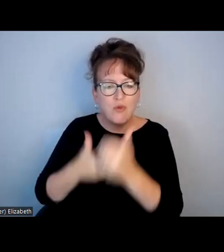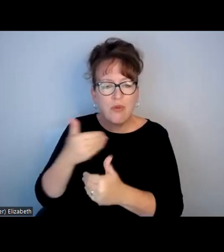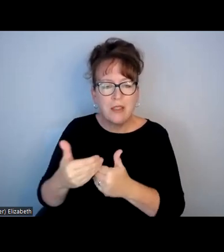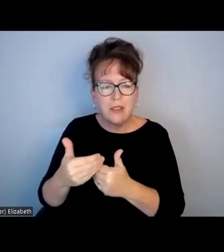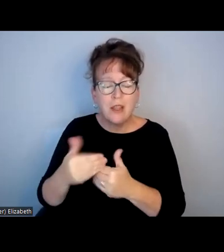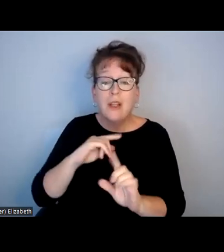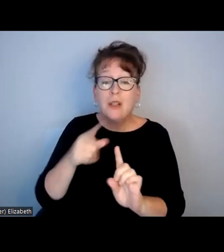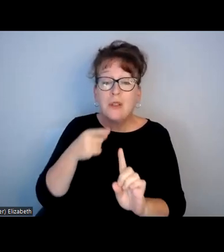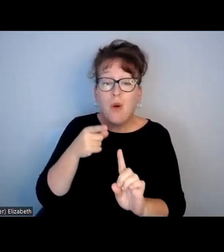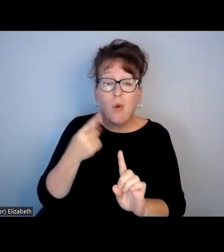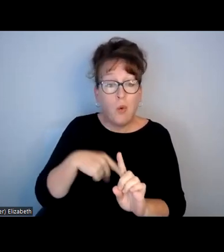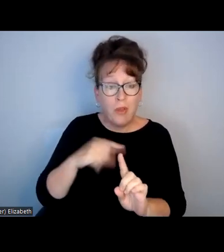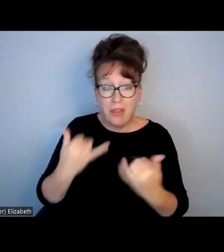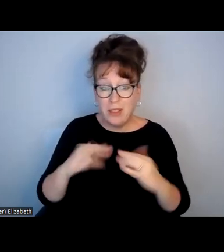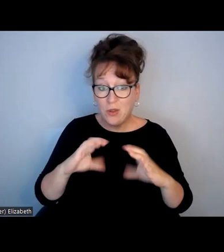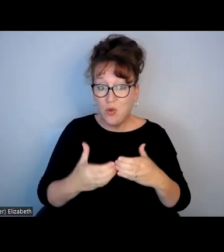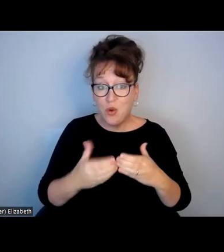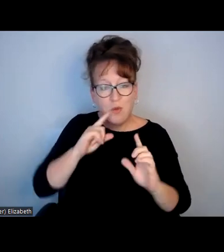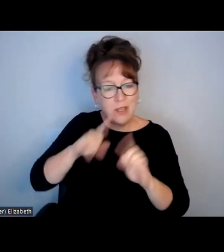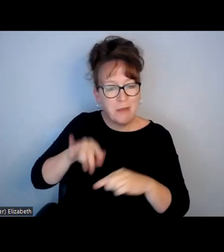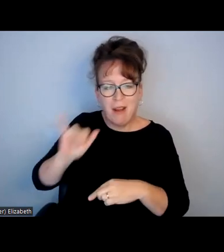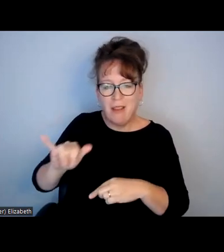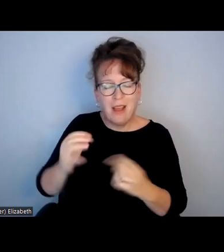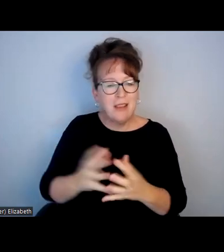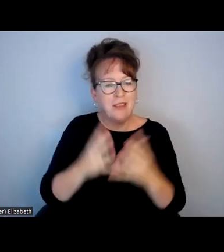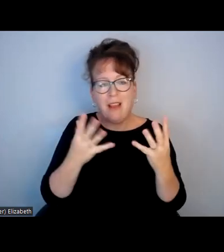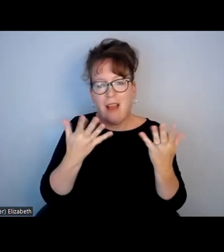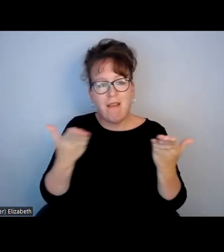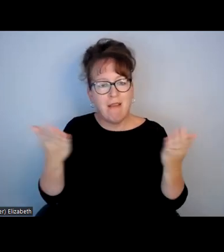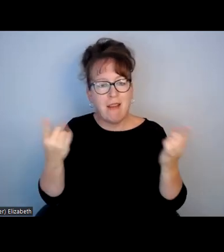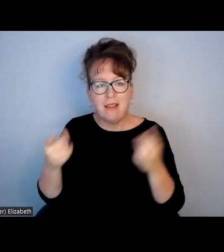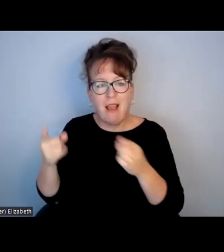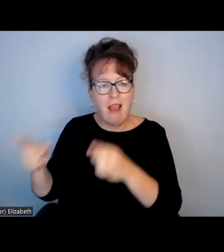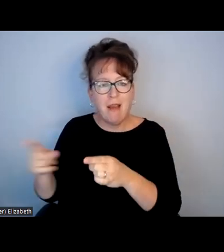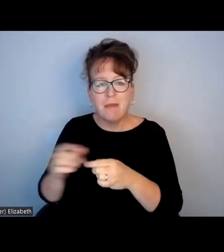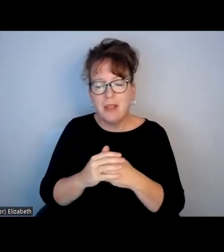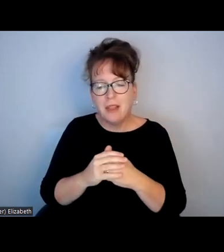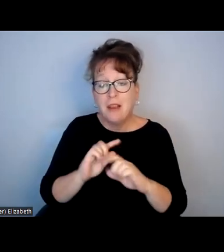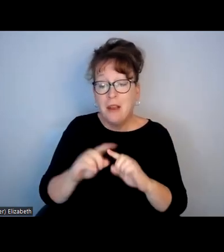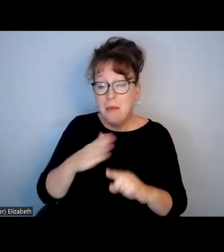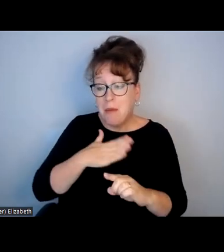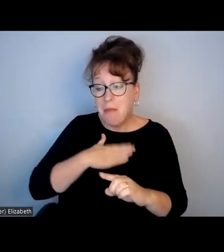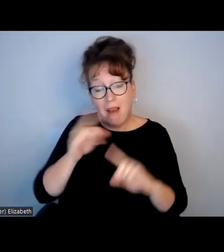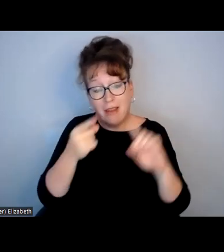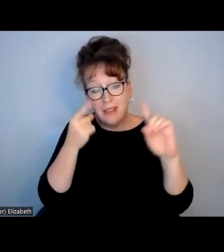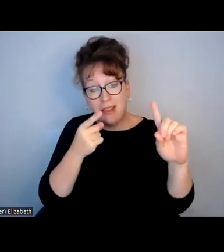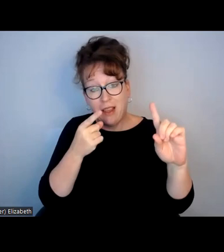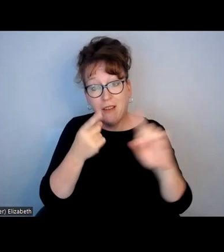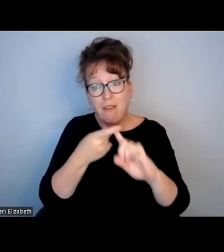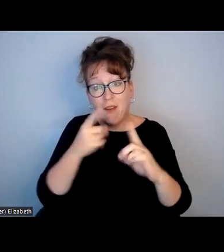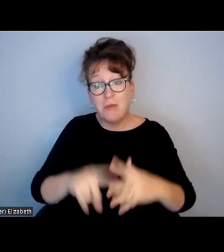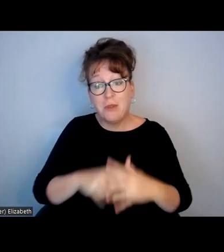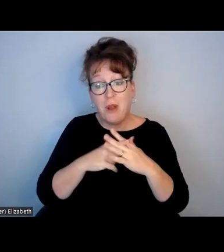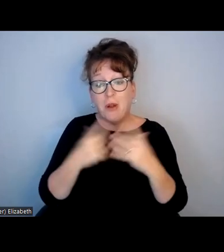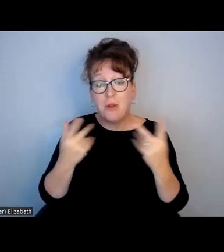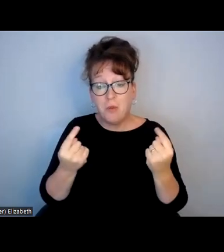pero estamos en el medio de estar reaccionando a esto no como grupo Así que mi